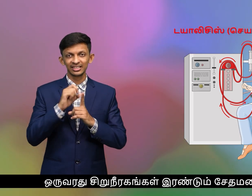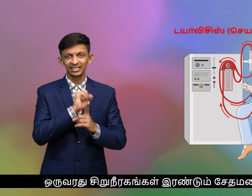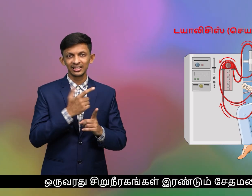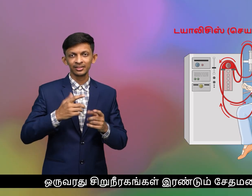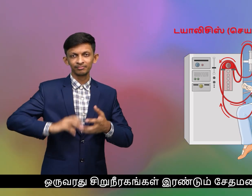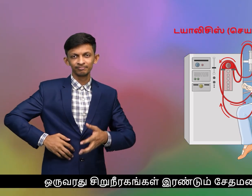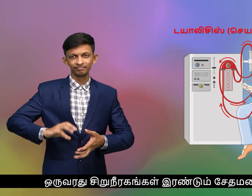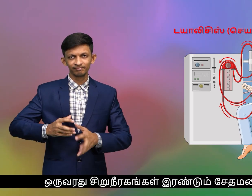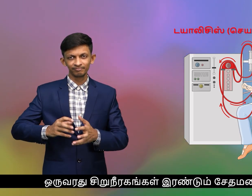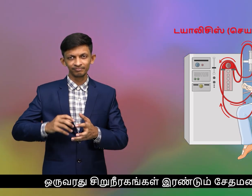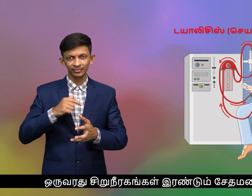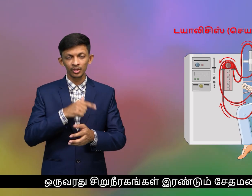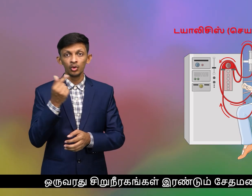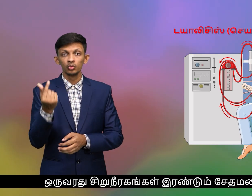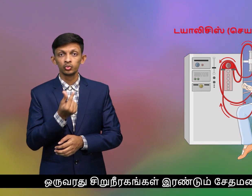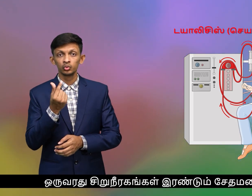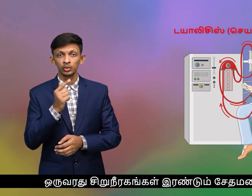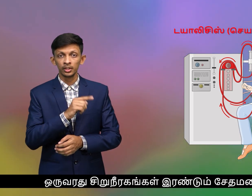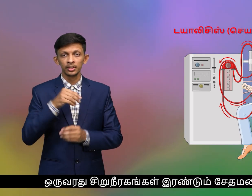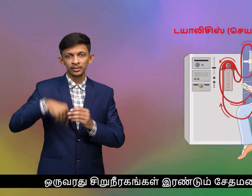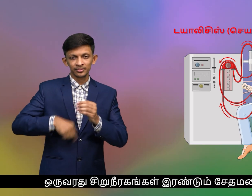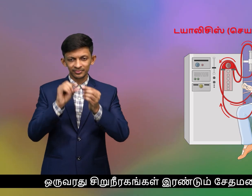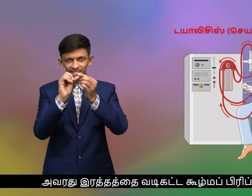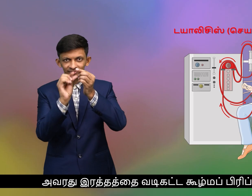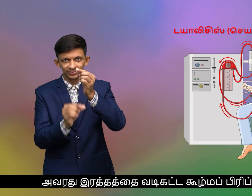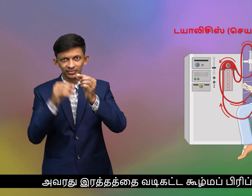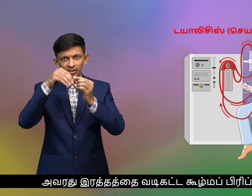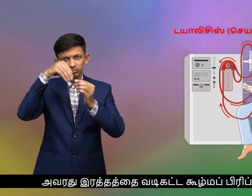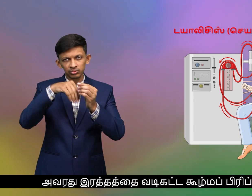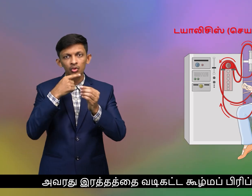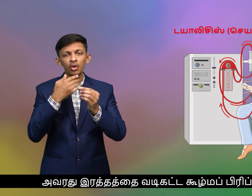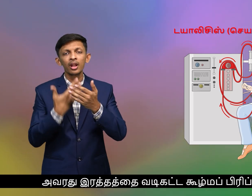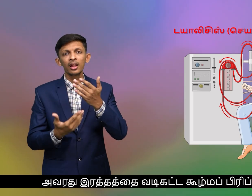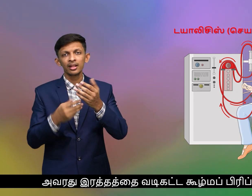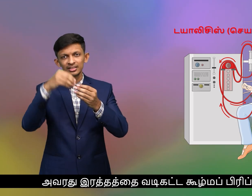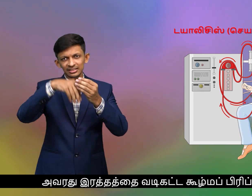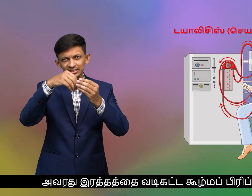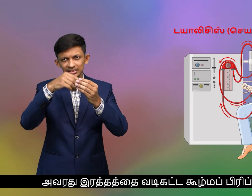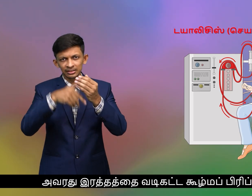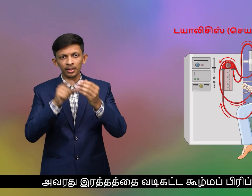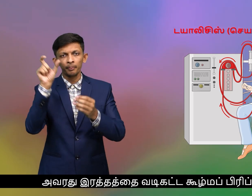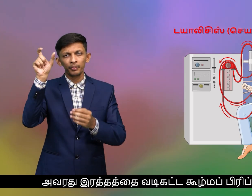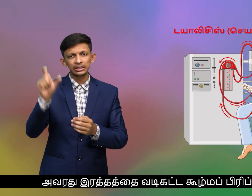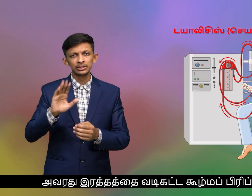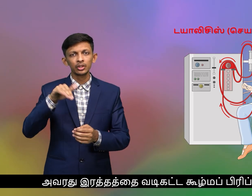ஒருவரது சிறுநீரகங்கள் இரண்டும் சேதமடையும் போது அவரது இரத்தத்தை வடிகட்ட குழுமம் பிரிப்பு